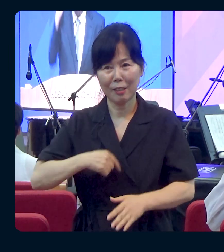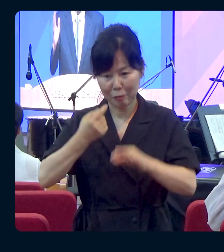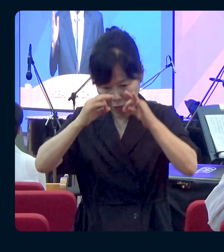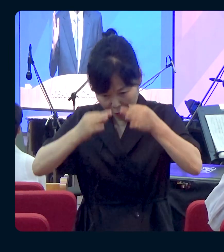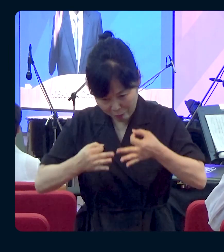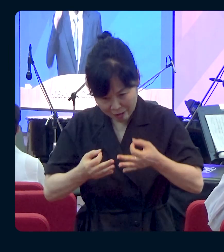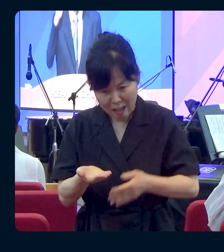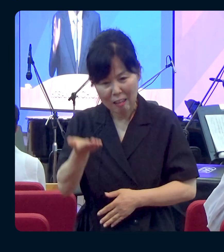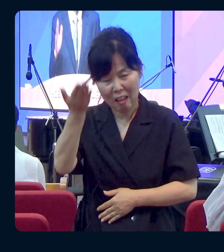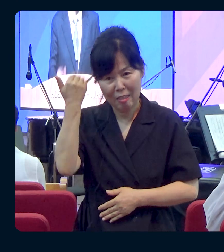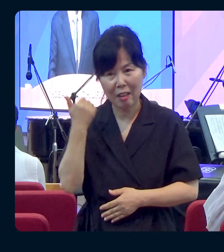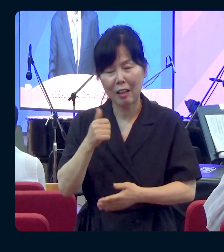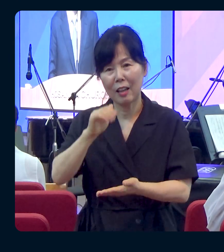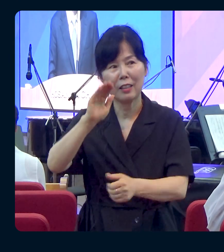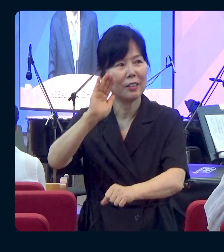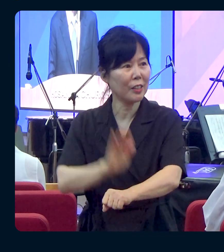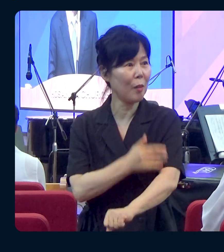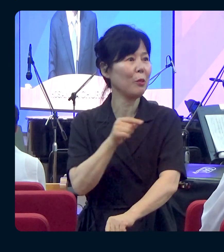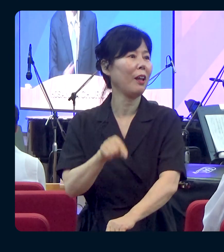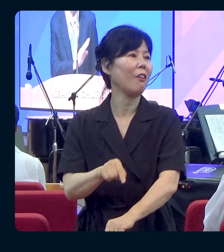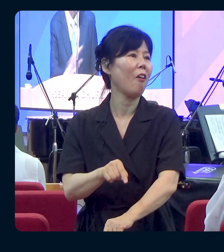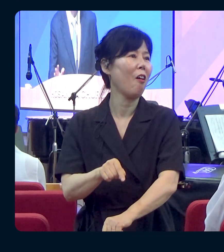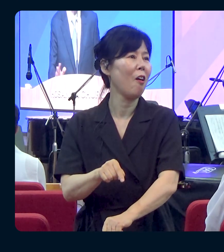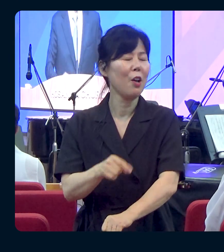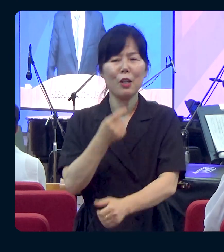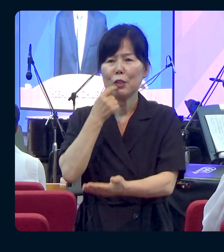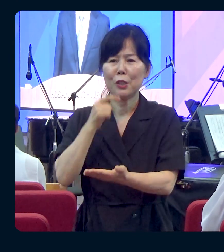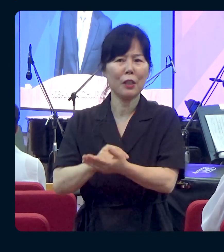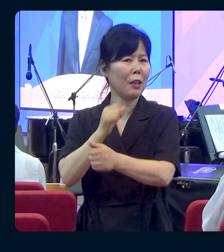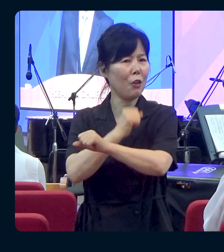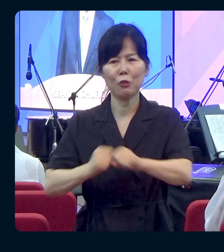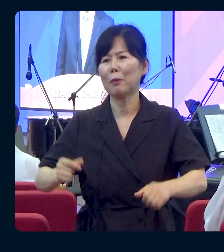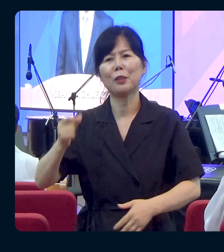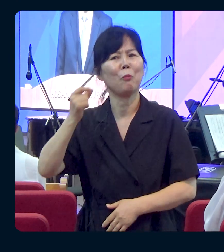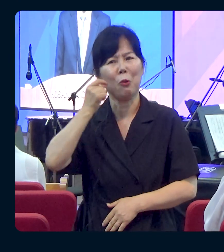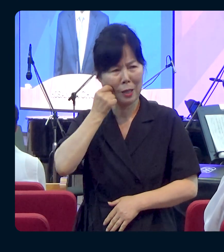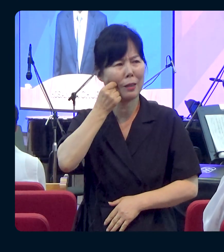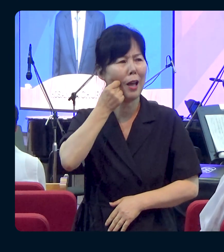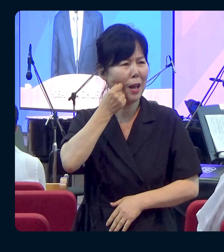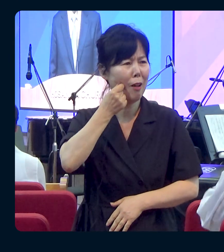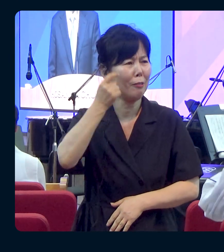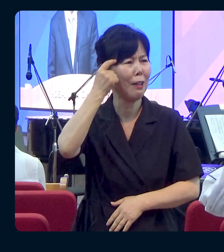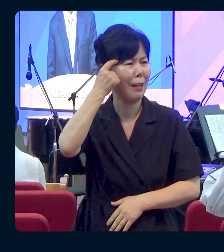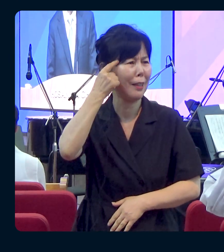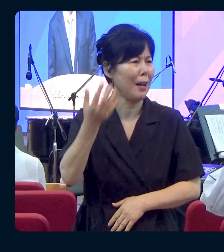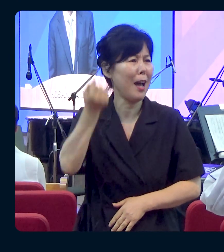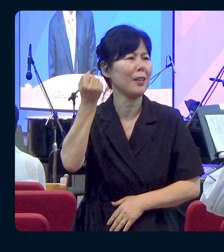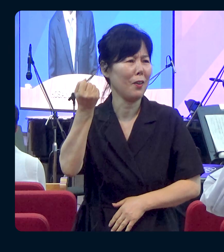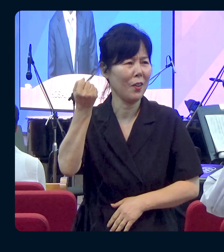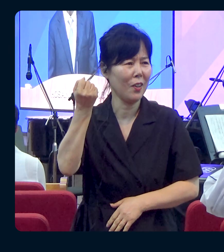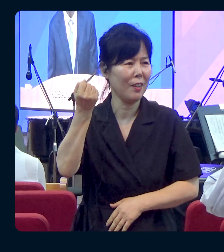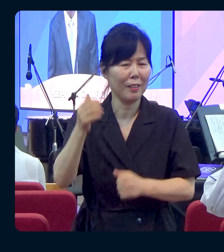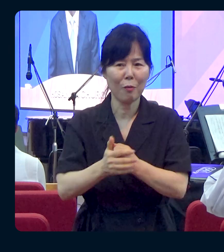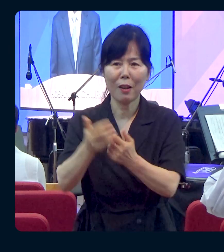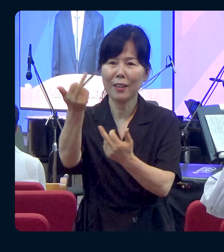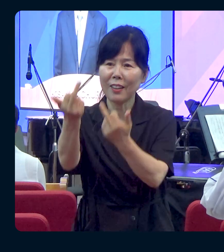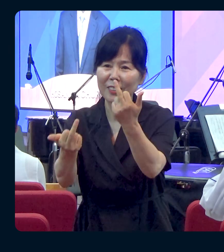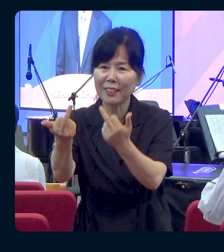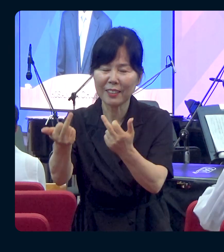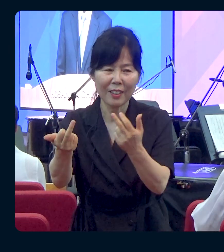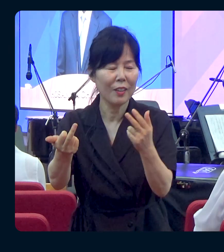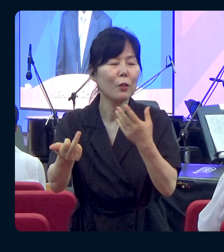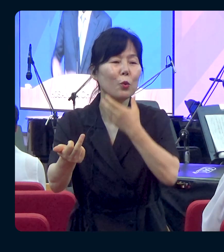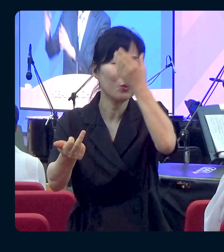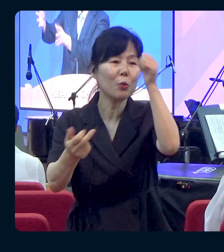거죠. 그리고 자기들이 생각해도 자기들이 했던 짓이 그렇게 쉽게 용서받을 만한 짓은 아니었거든요.